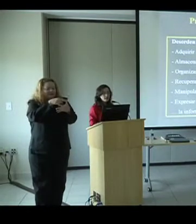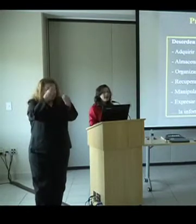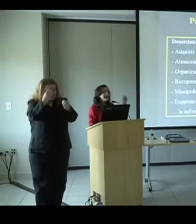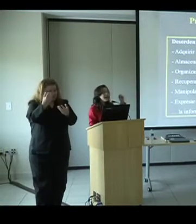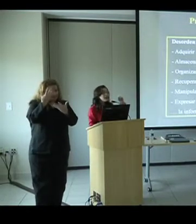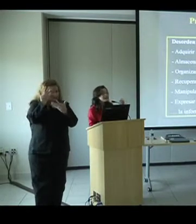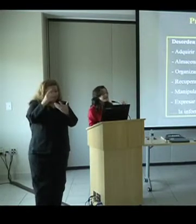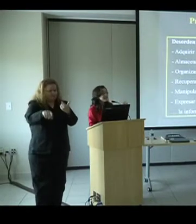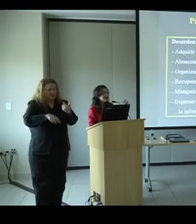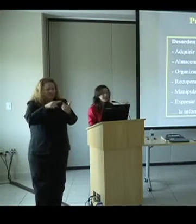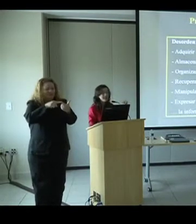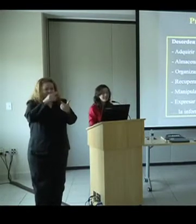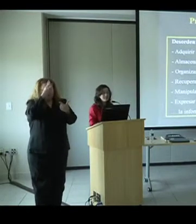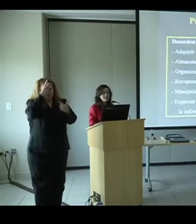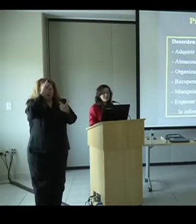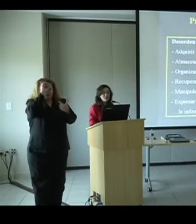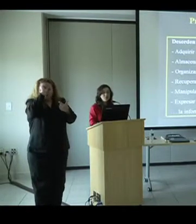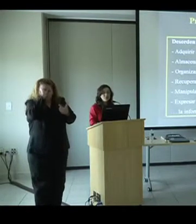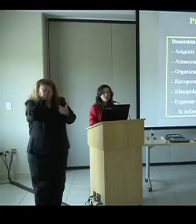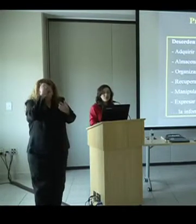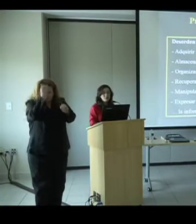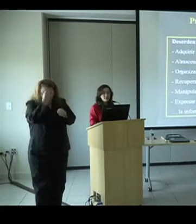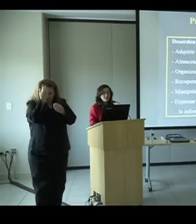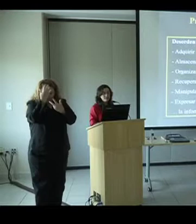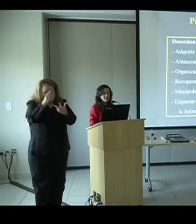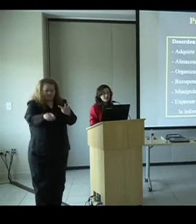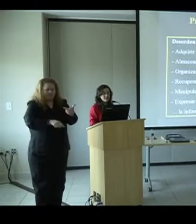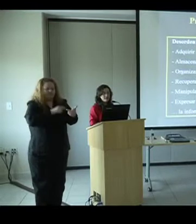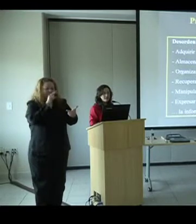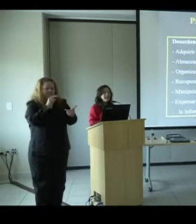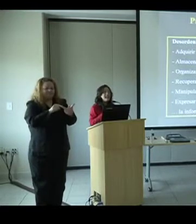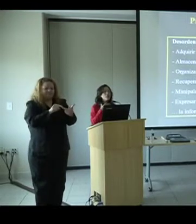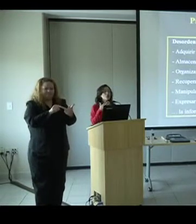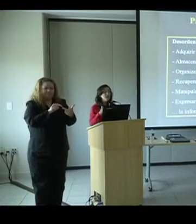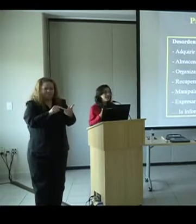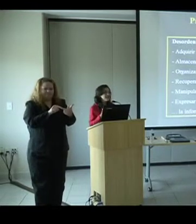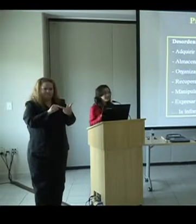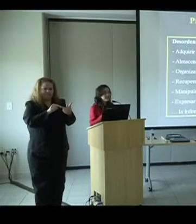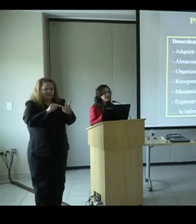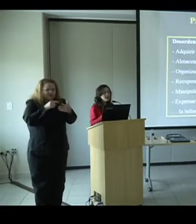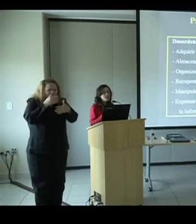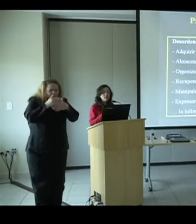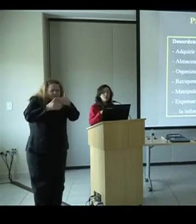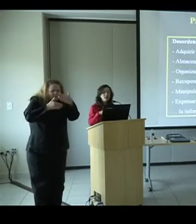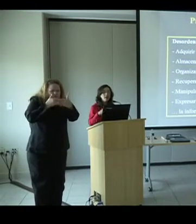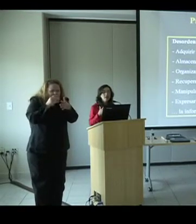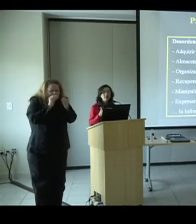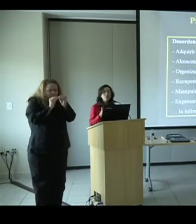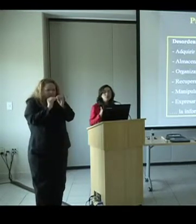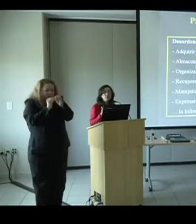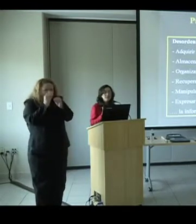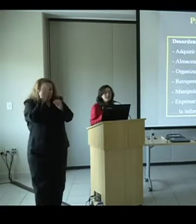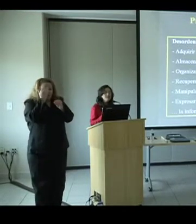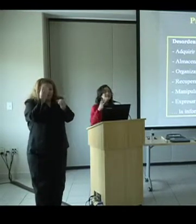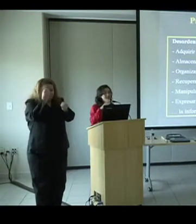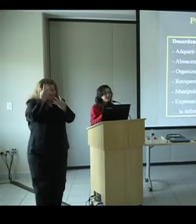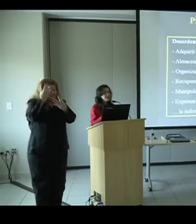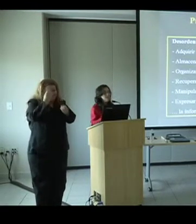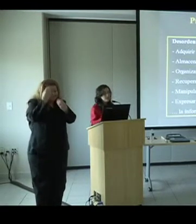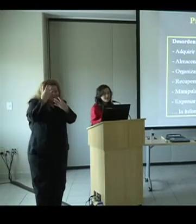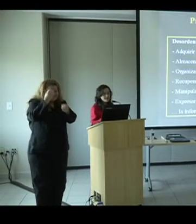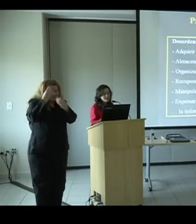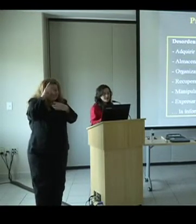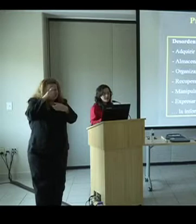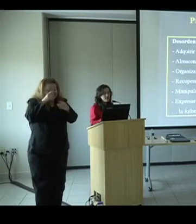en almacenar esa información que yo debo de adquirir en organizarla porque toda la información que uno recibe